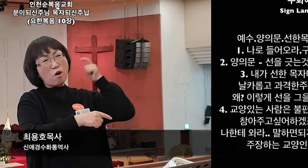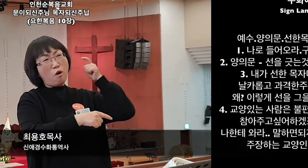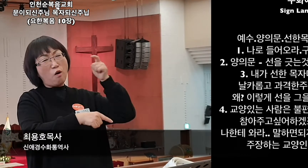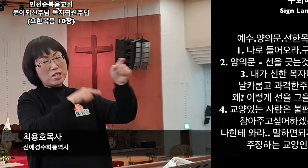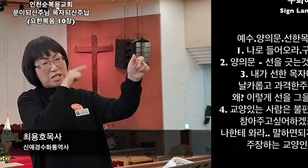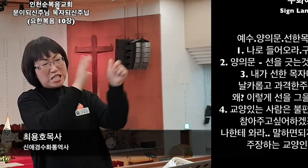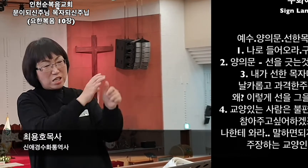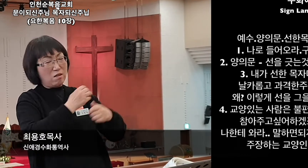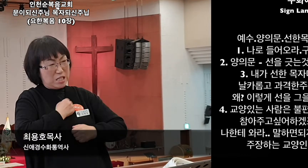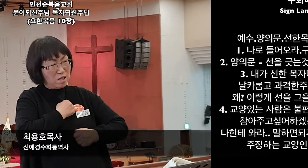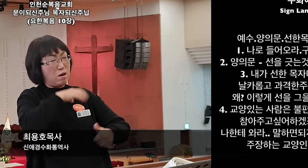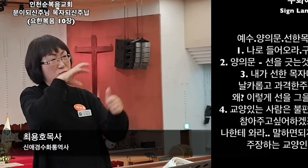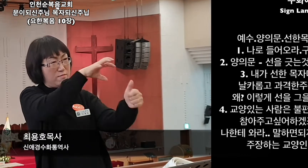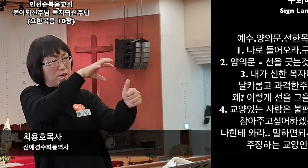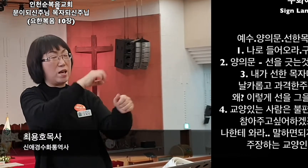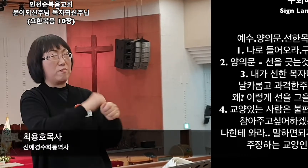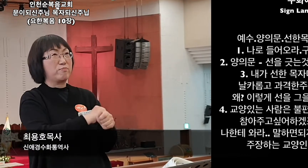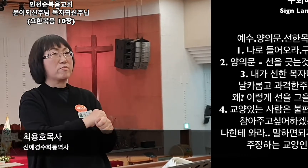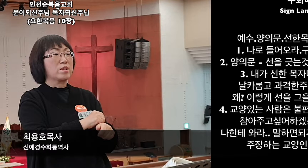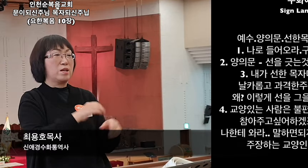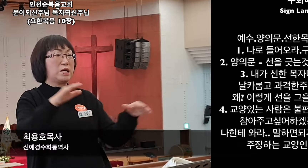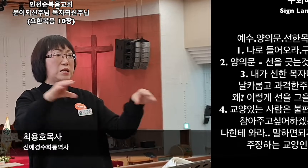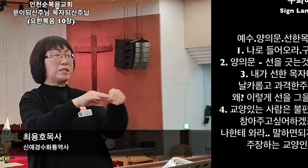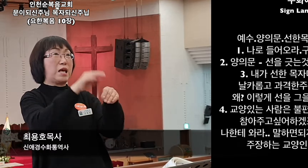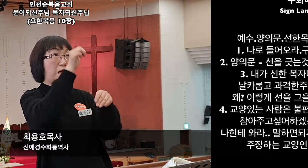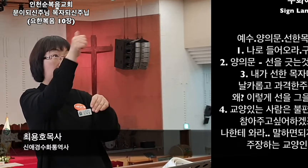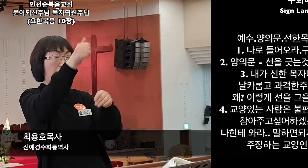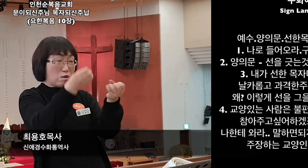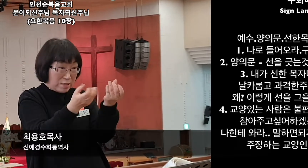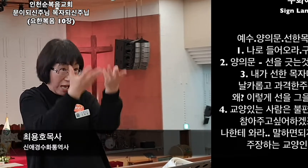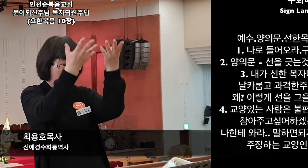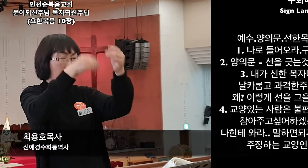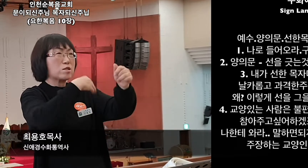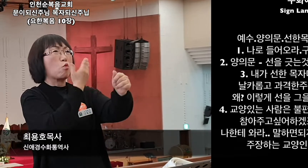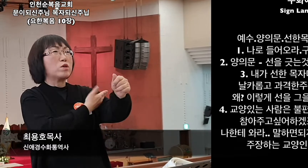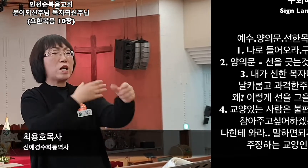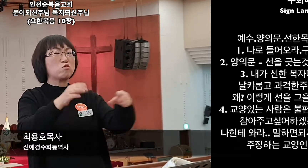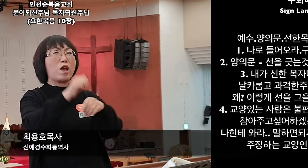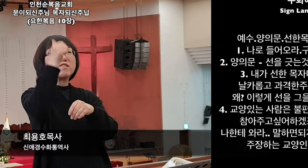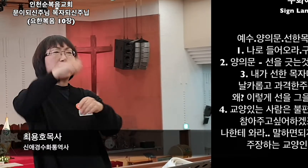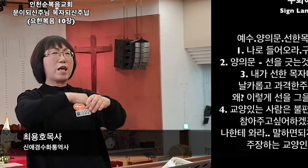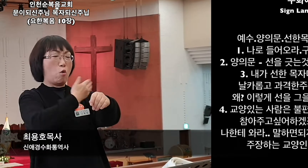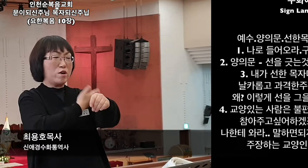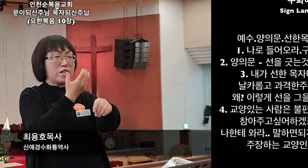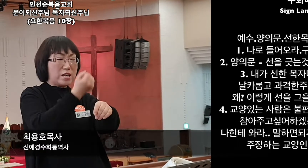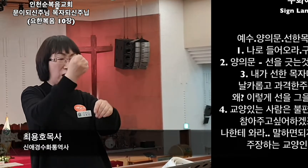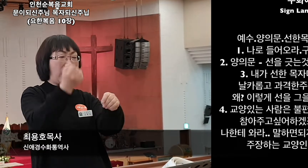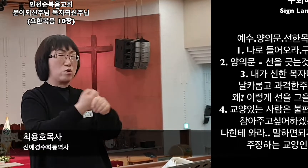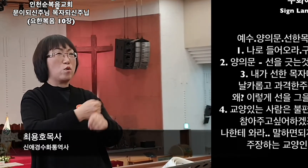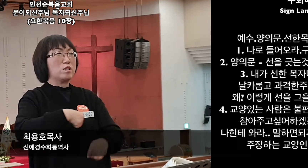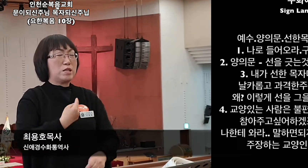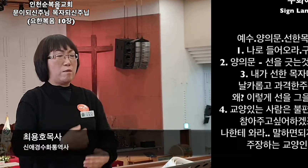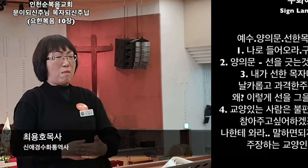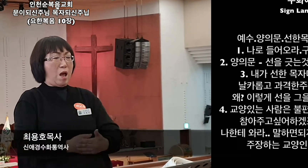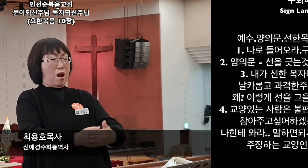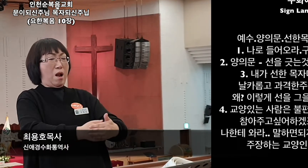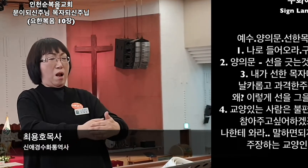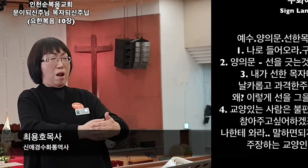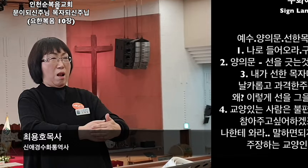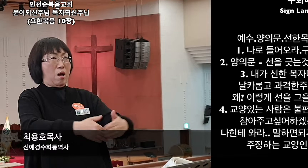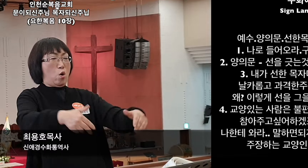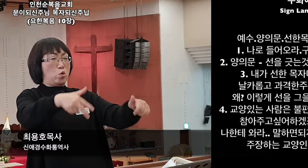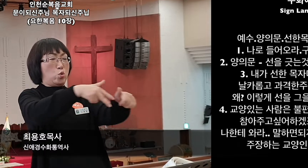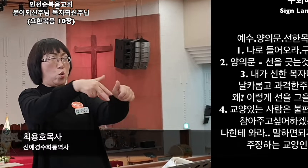그러면서 사람들을 올가맵니다. 제사할 수 있는 권리들, 제사장들의 그 권리를 가지고 자기의 배를 불리우는